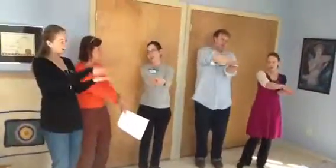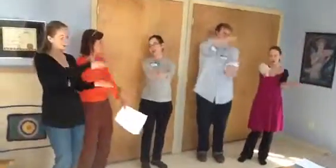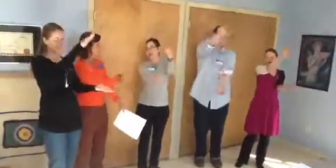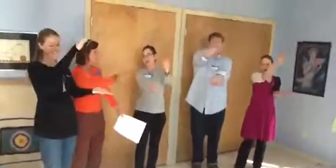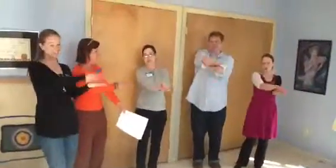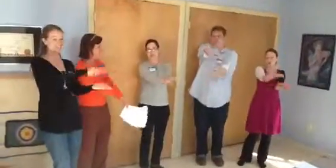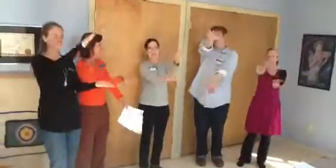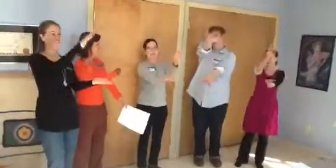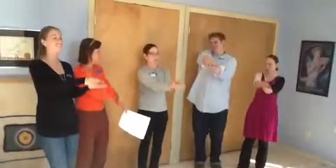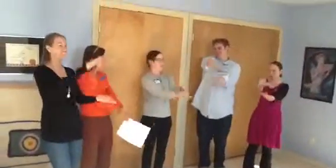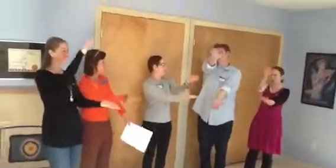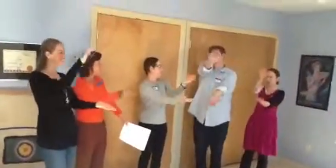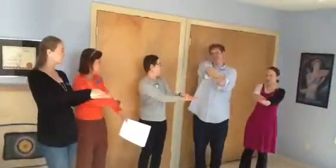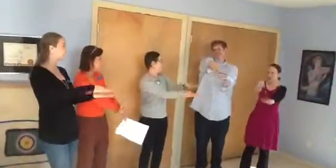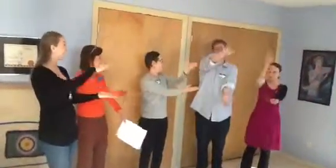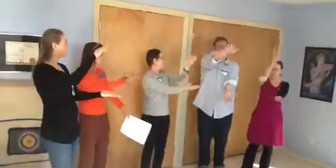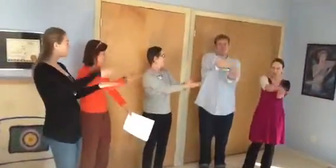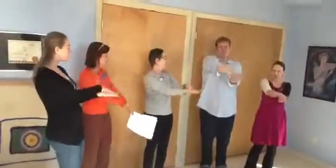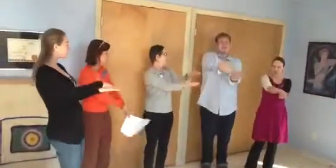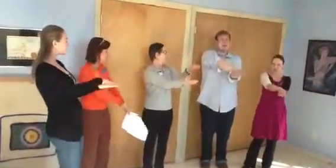shark, do do do do do do. Daddy shark.